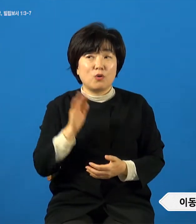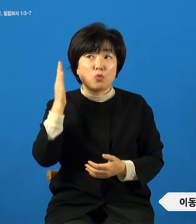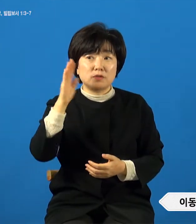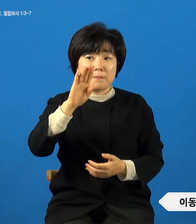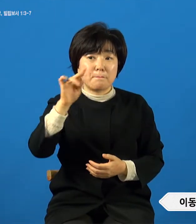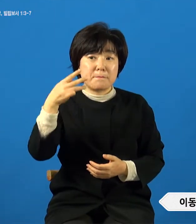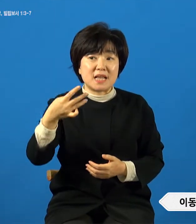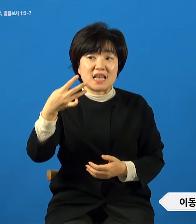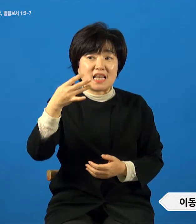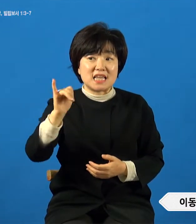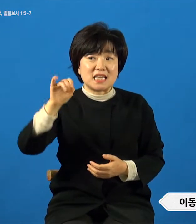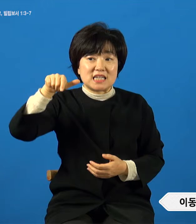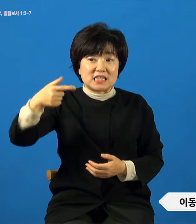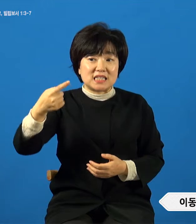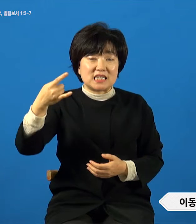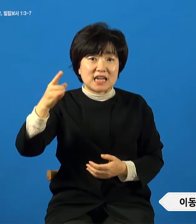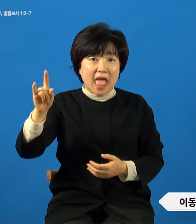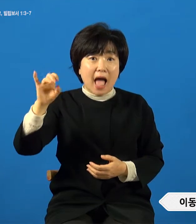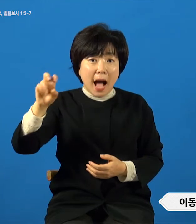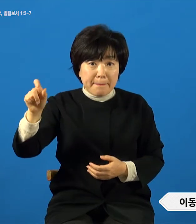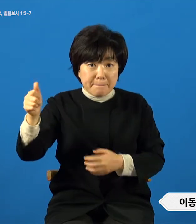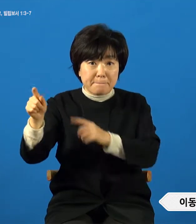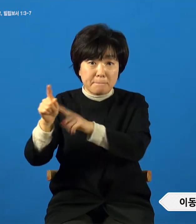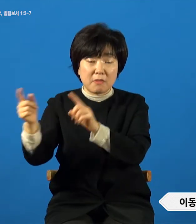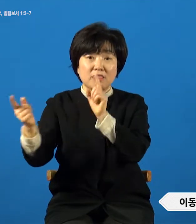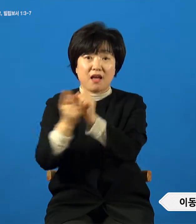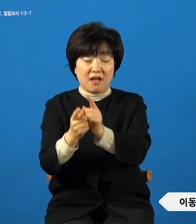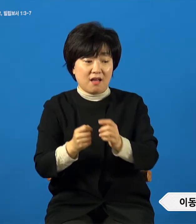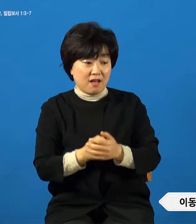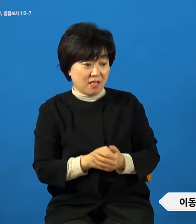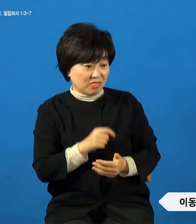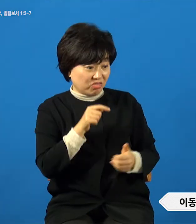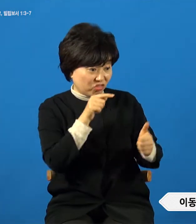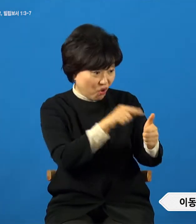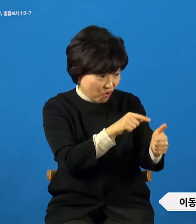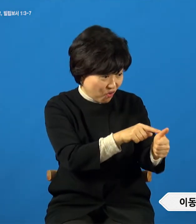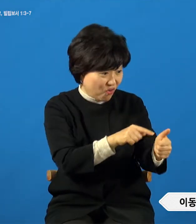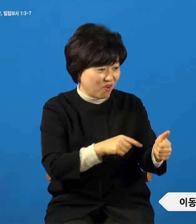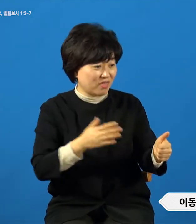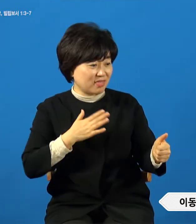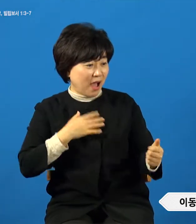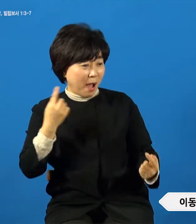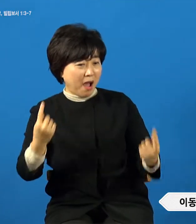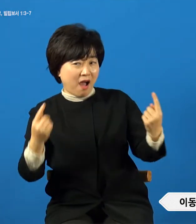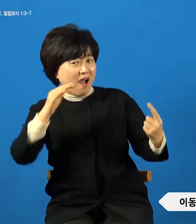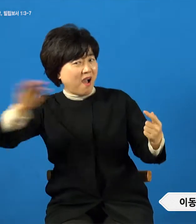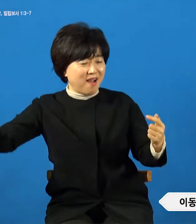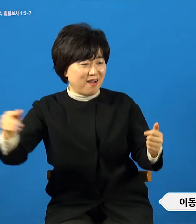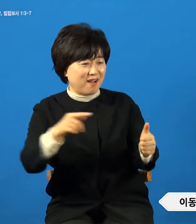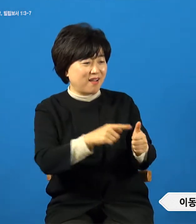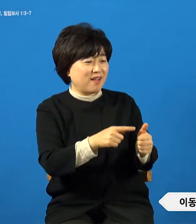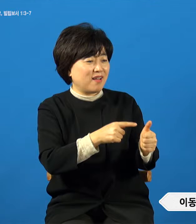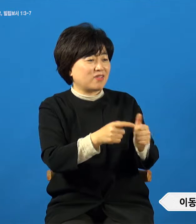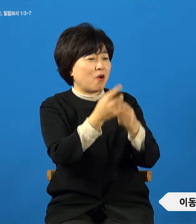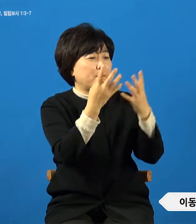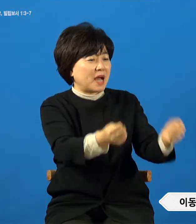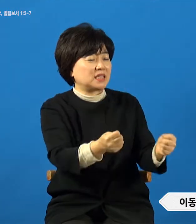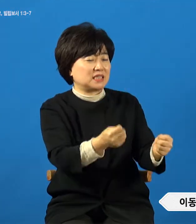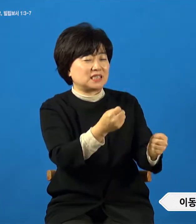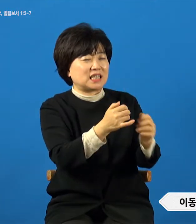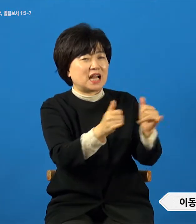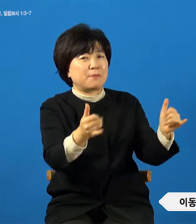그레함을 만났는데 빌리 그레함이 닉 부이치치에게 말하기를 당신은 아마도 나보다 더 많은 사람에게 복음을